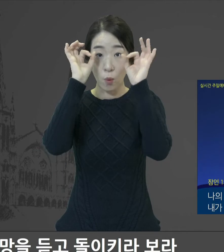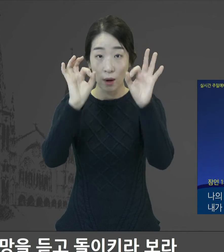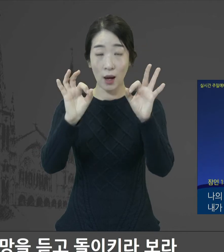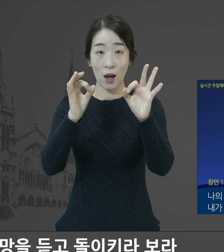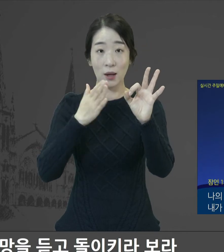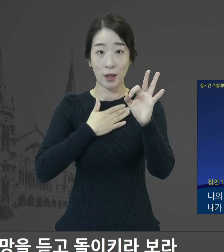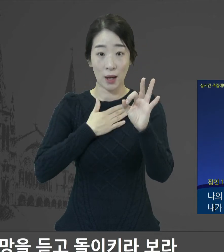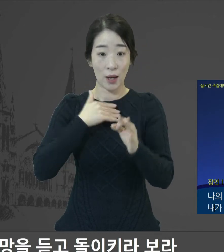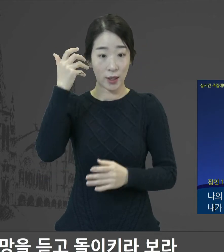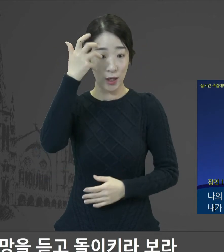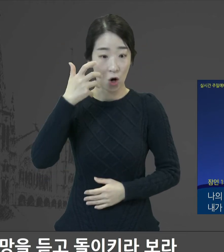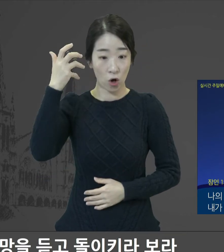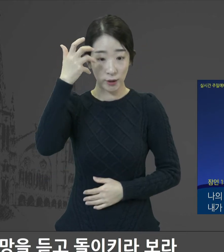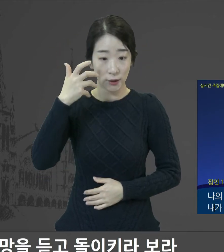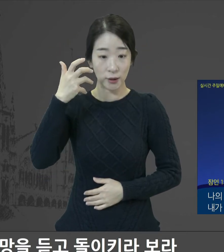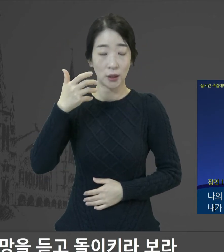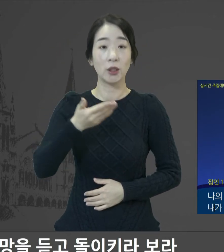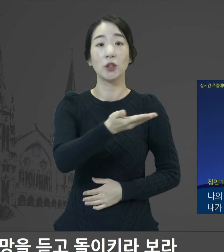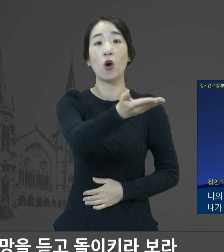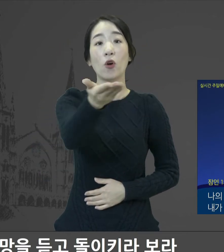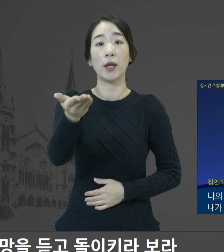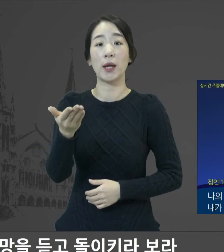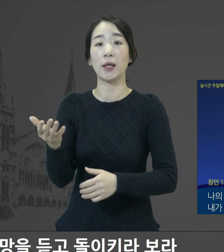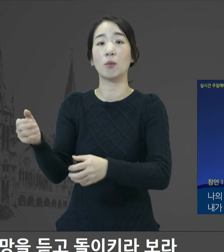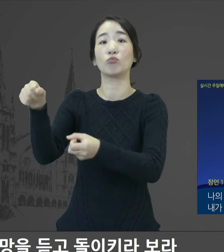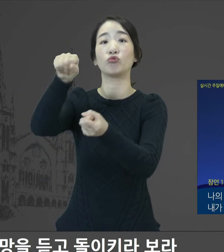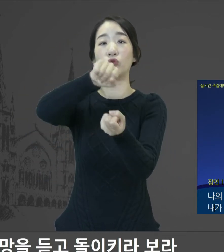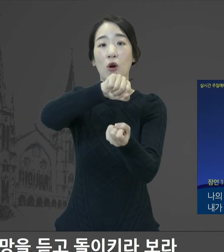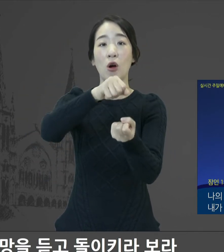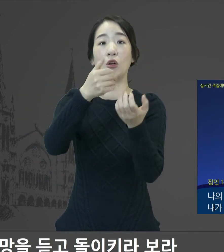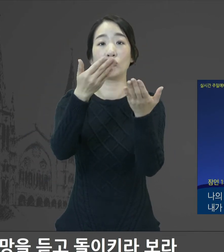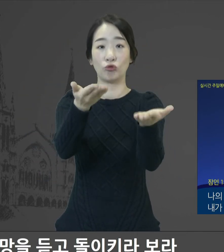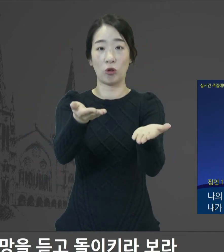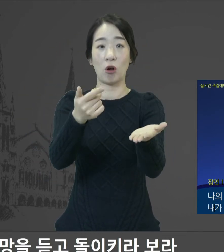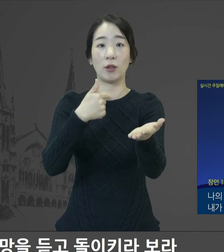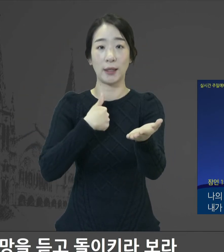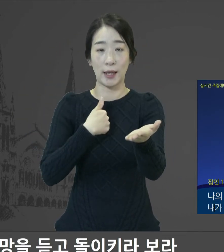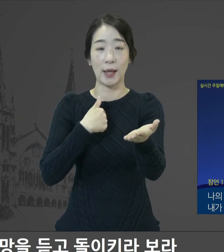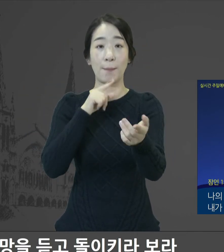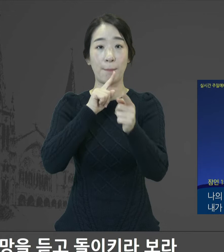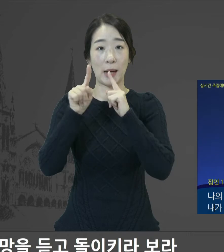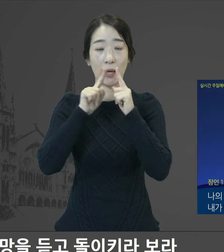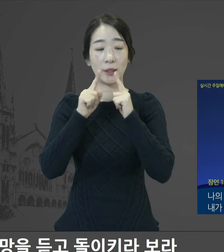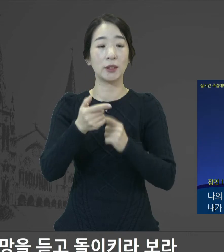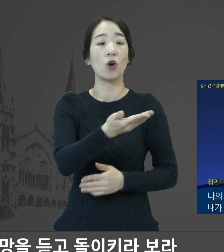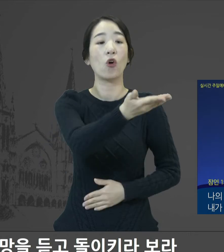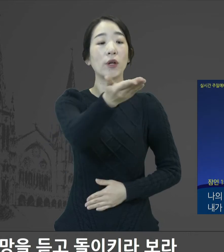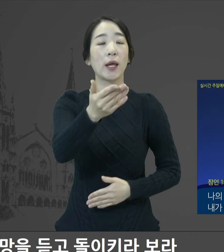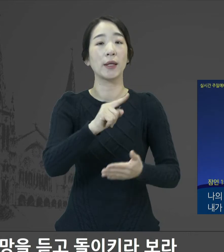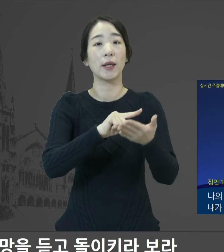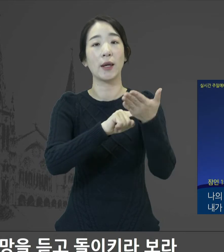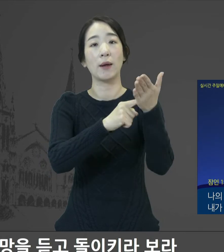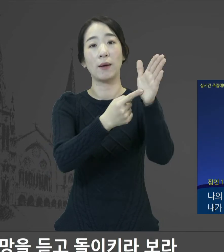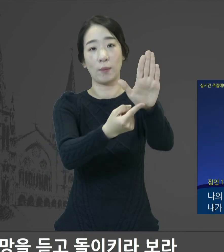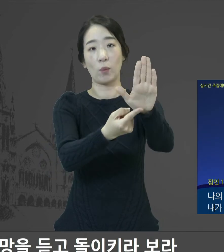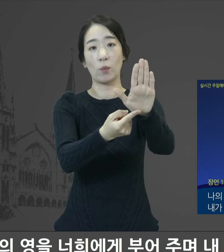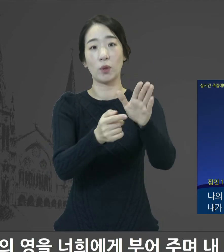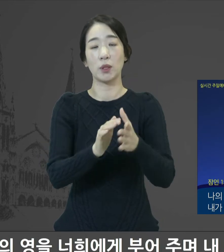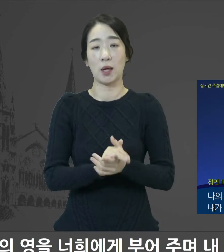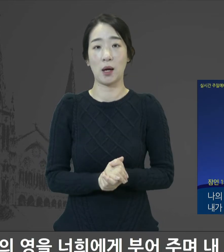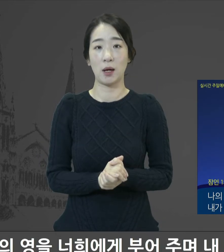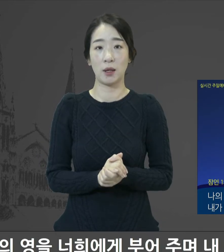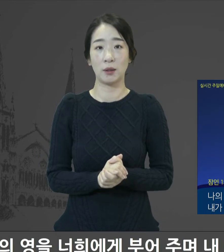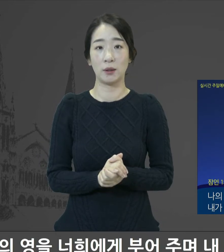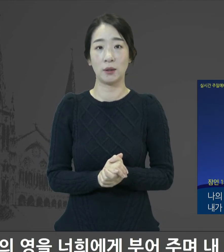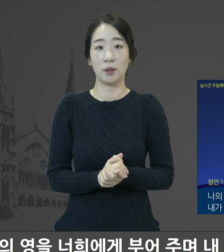나의 영을 너희에게 부어주오. 내 말을 너희에게 보이리라. 내리지 마시고요. 잘 보셔.